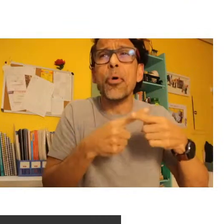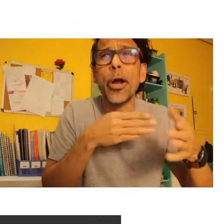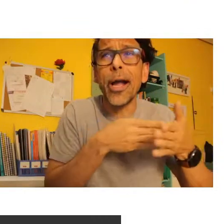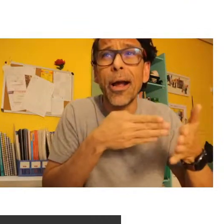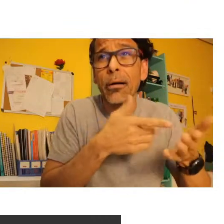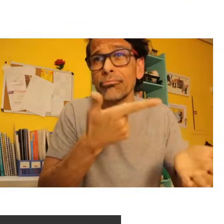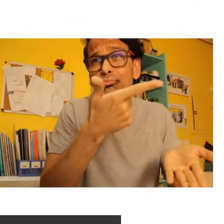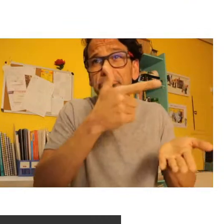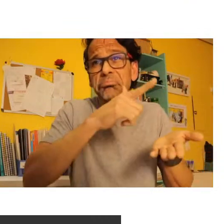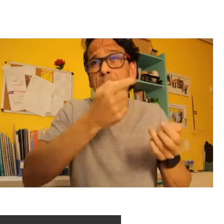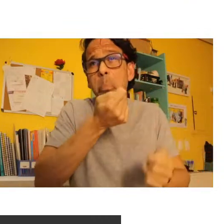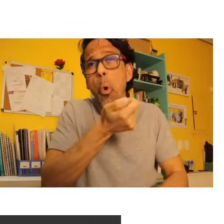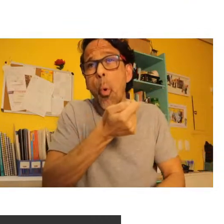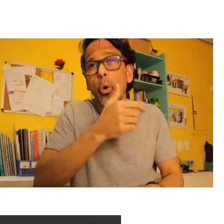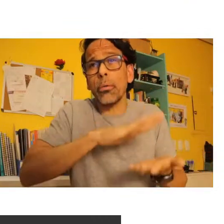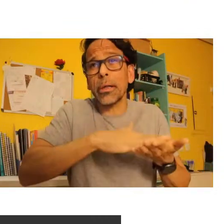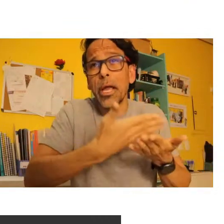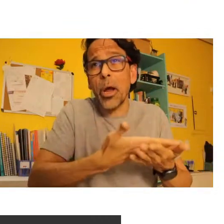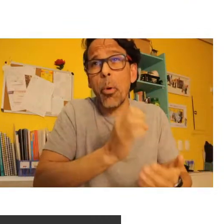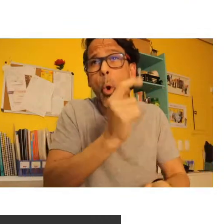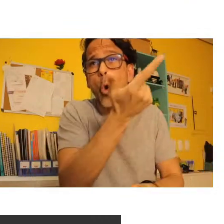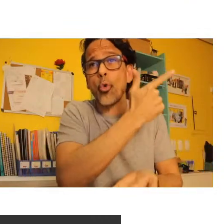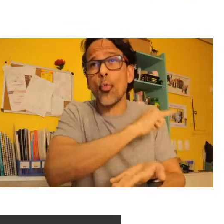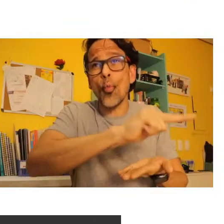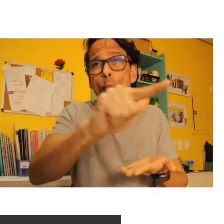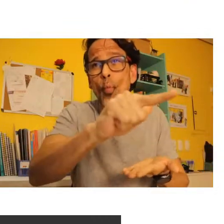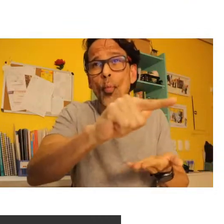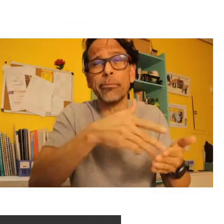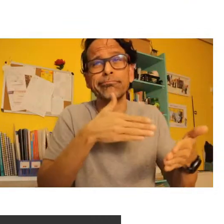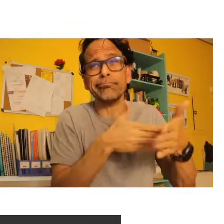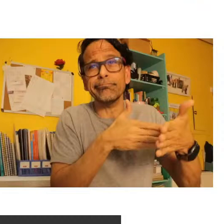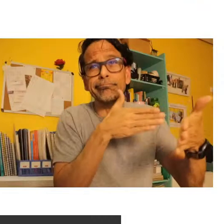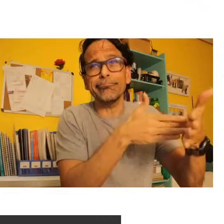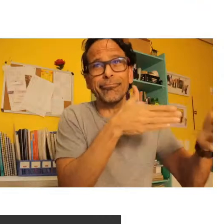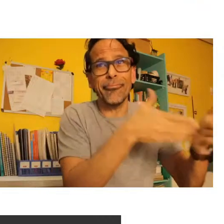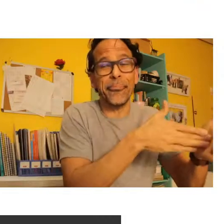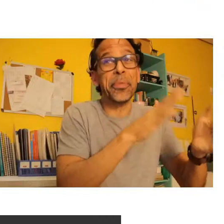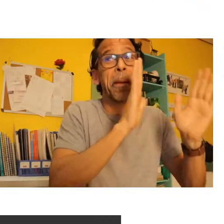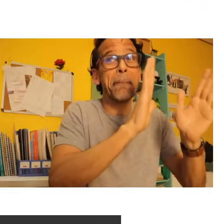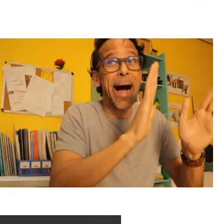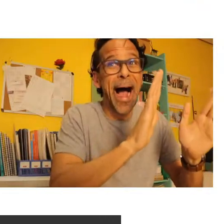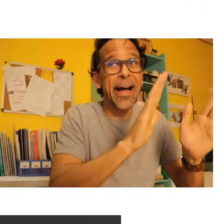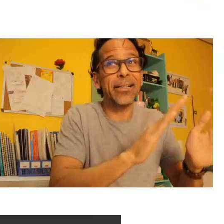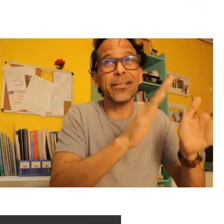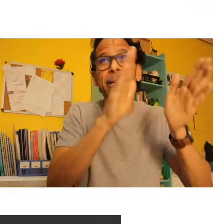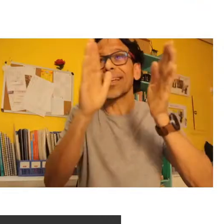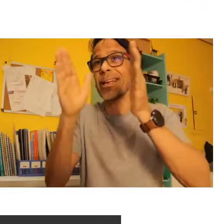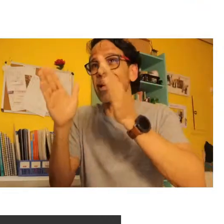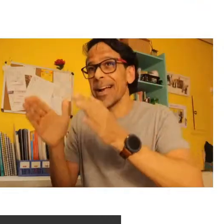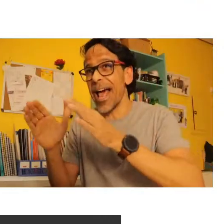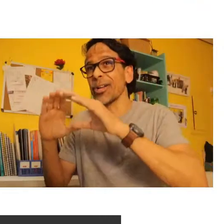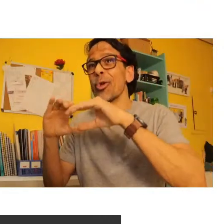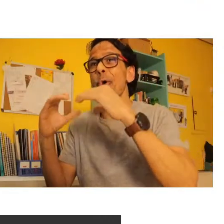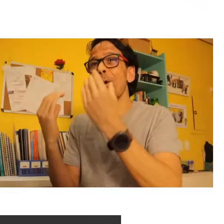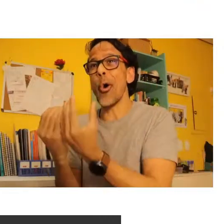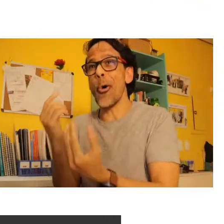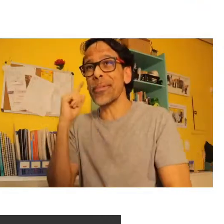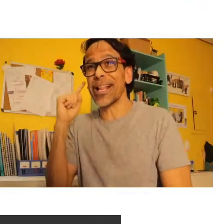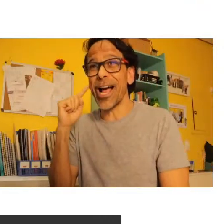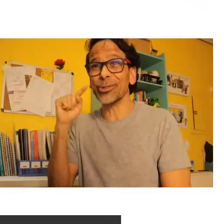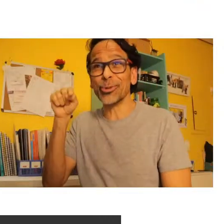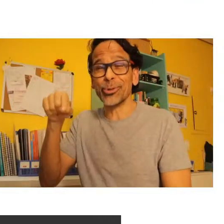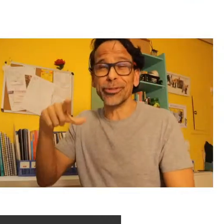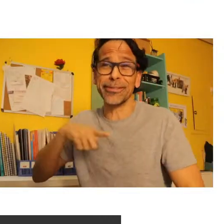e mais variados tipos de ar com exceção da comunidade surda é a extensa barreira linguística